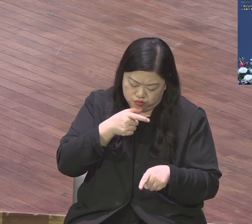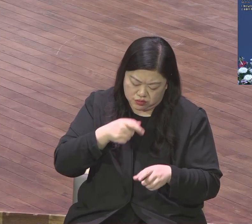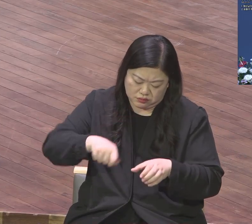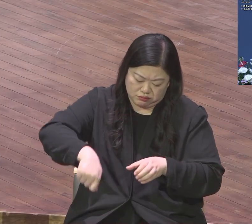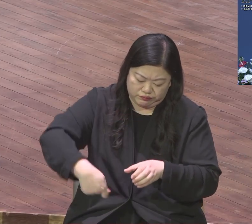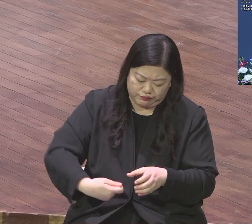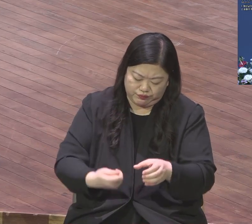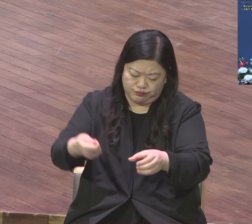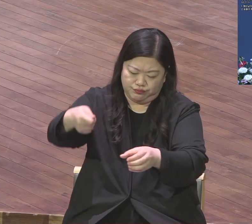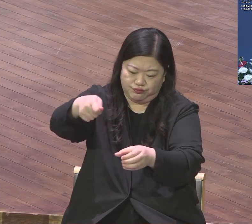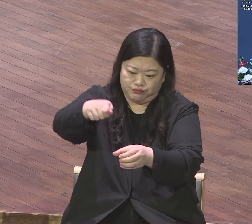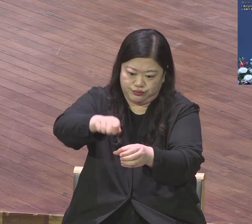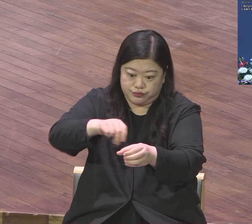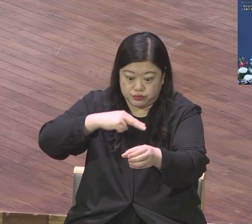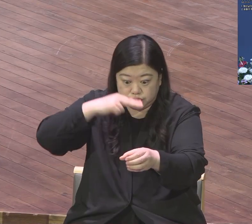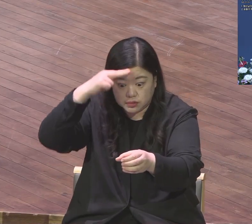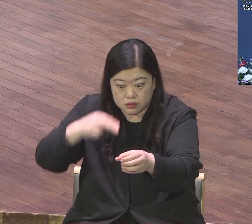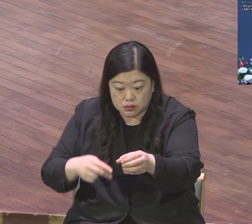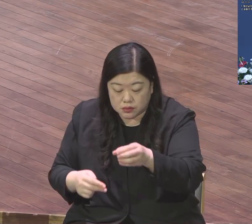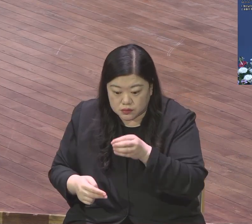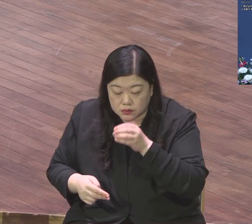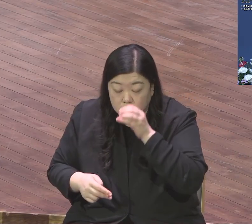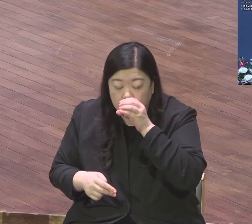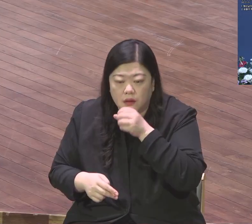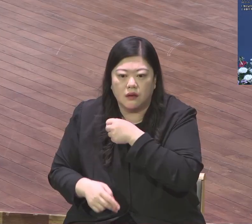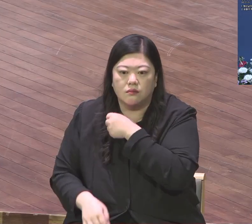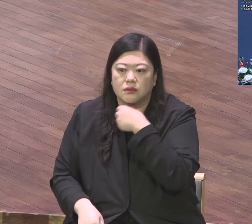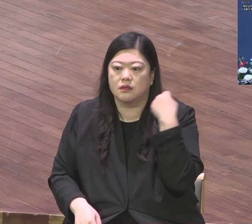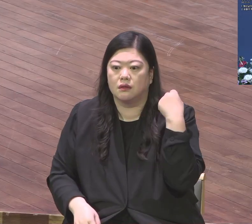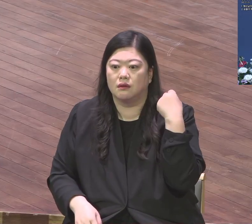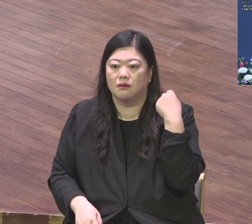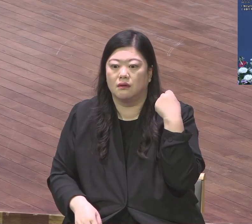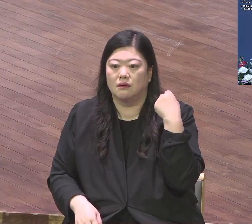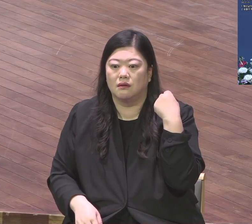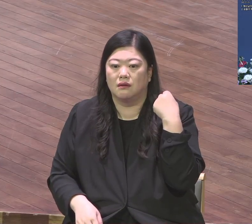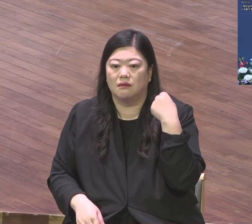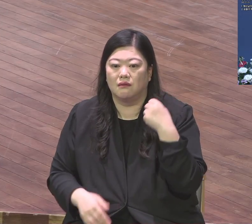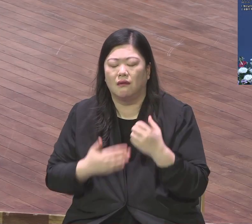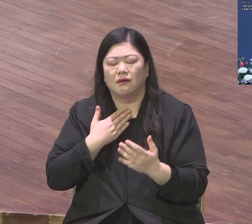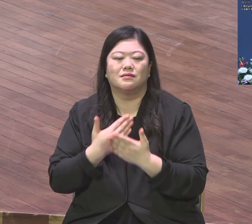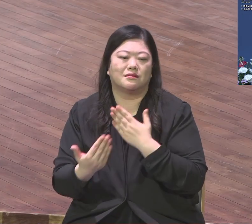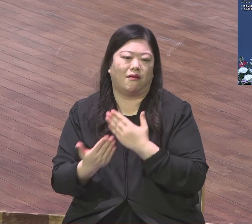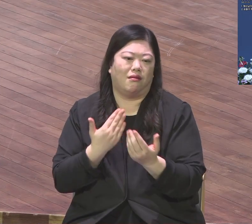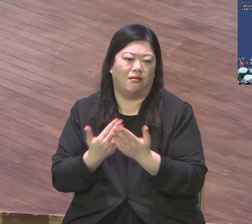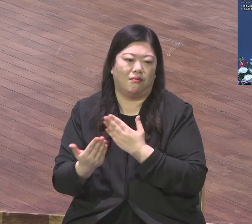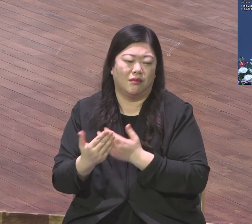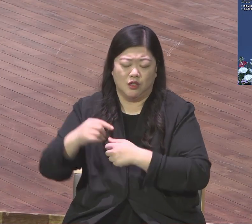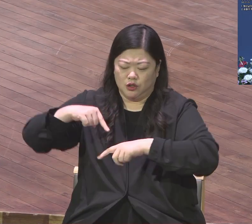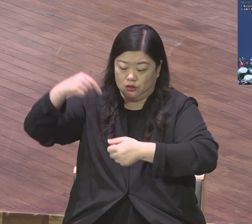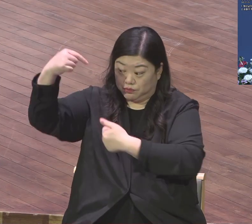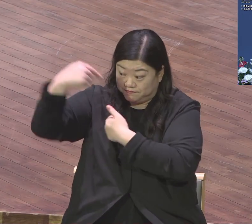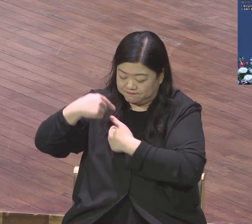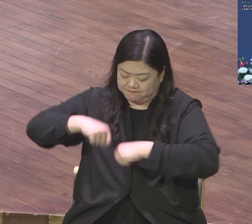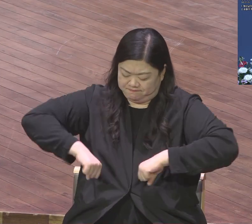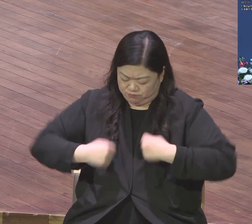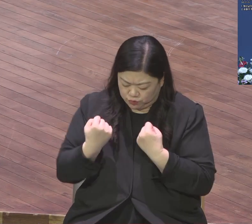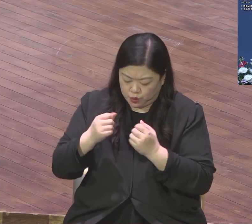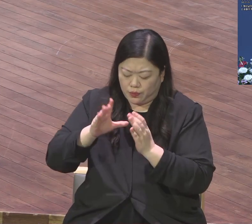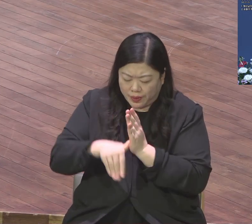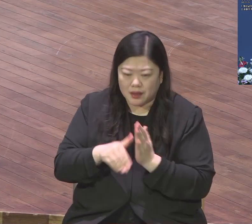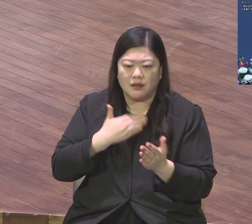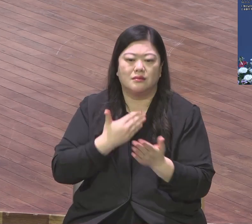예수님께서 행하신 놀라운 기적을 체험하게 하는 뭐요? 통로입니다. 통로. 체험하게 하는 통로.